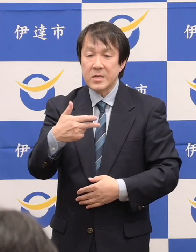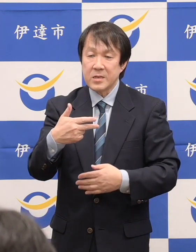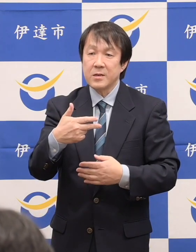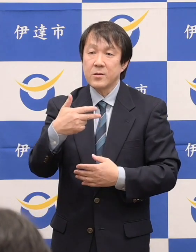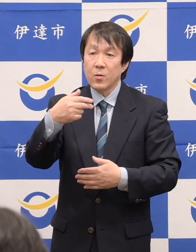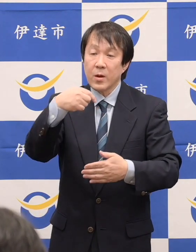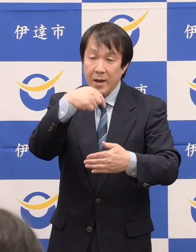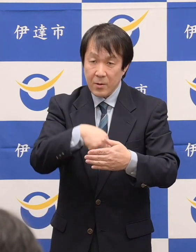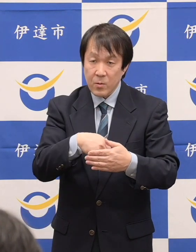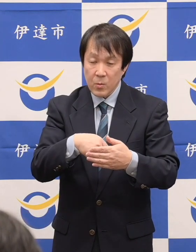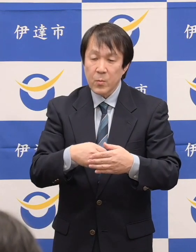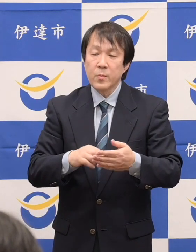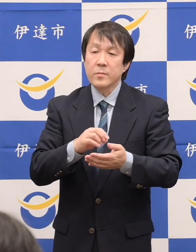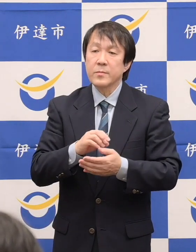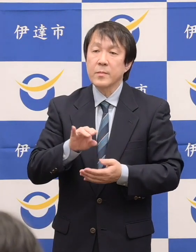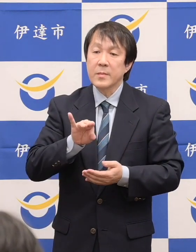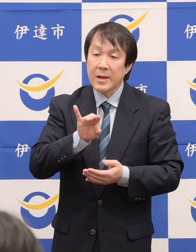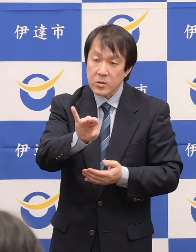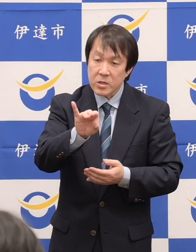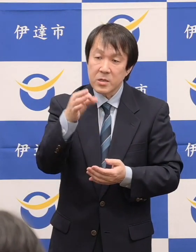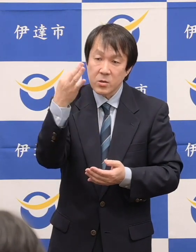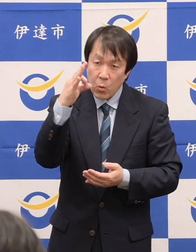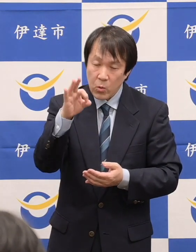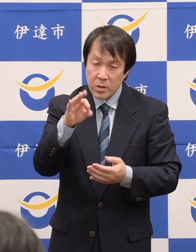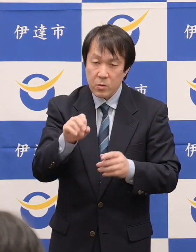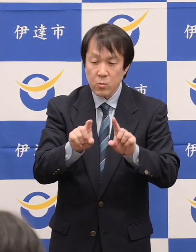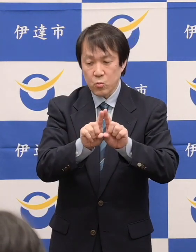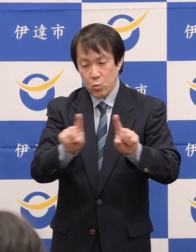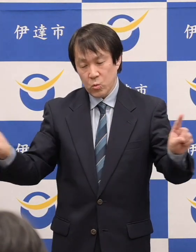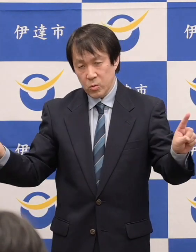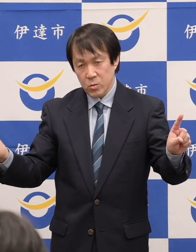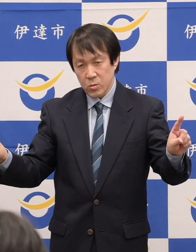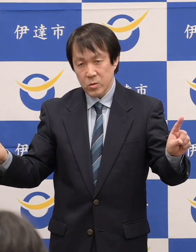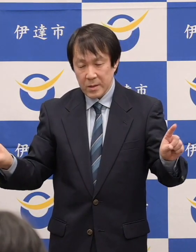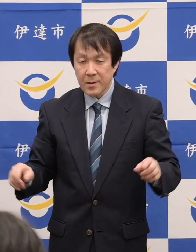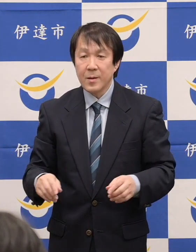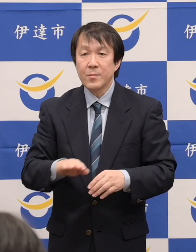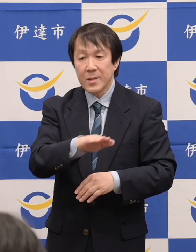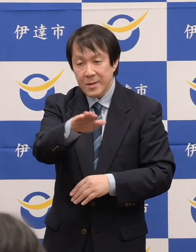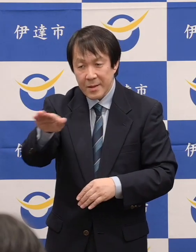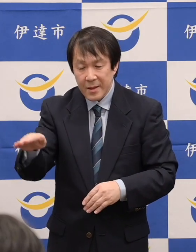あたりの料金を統一し、より利用しやすくしてまいります。